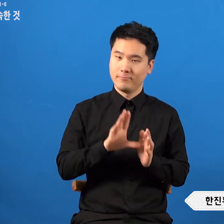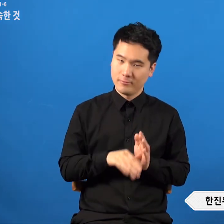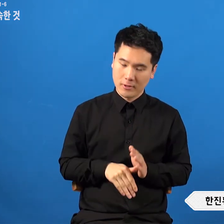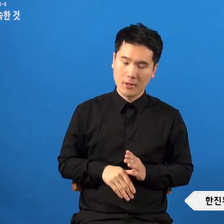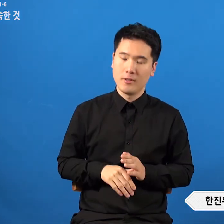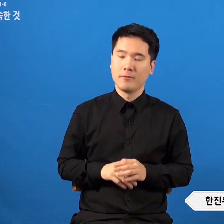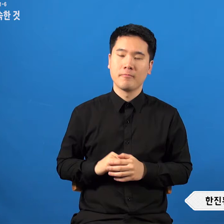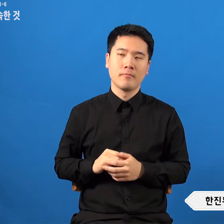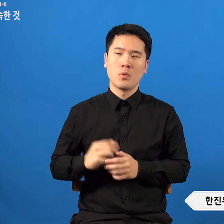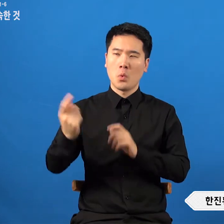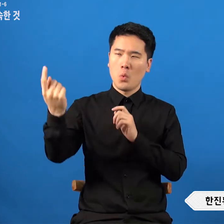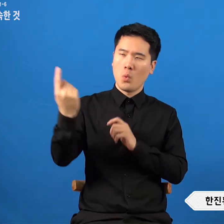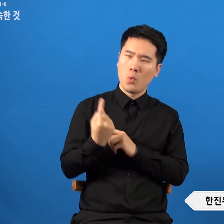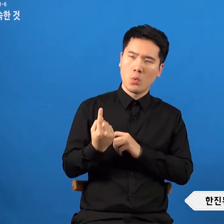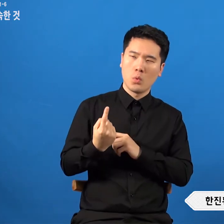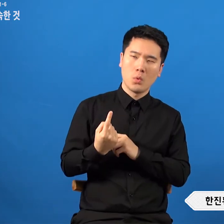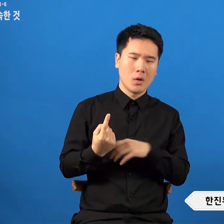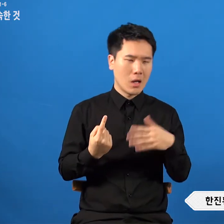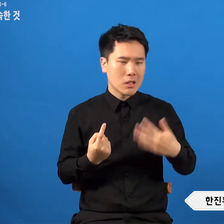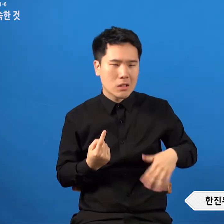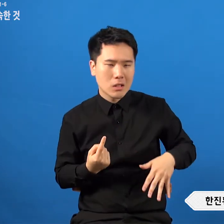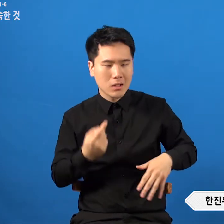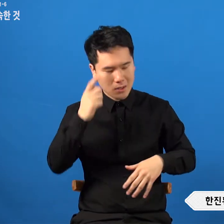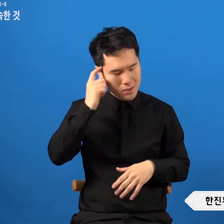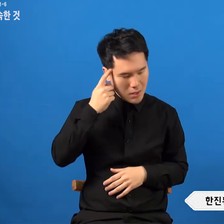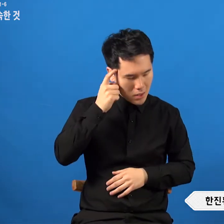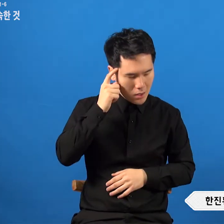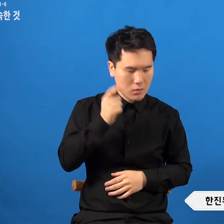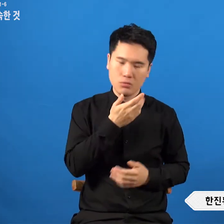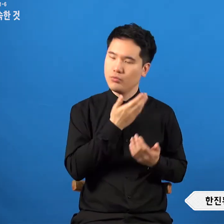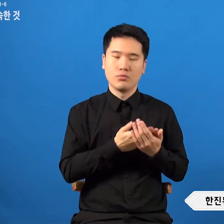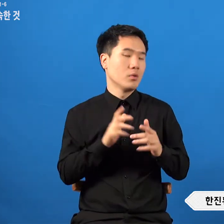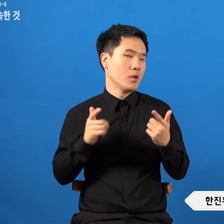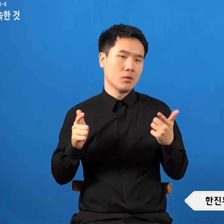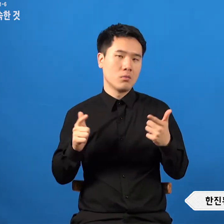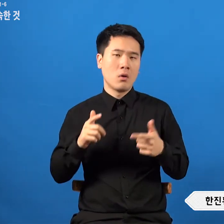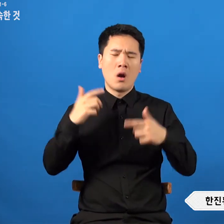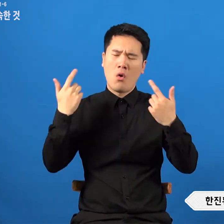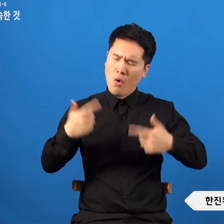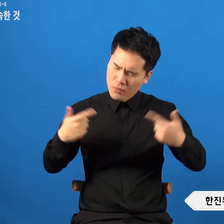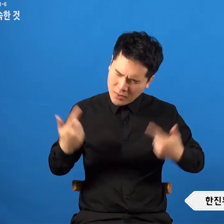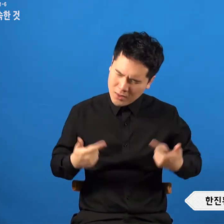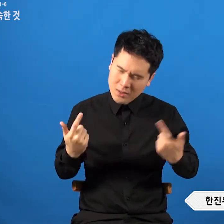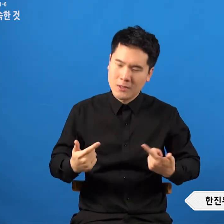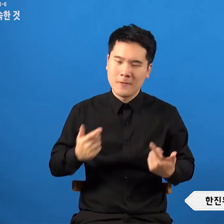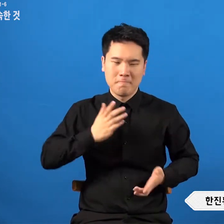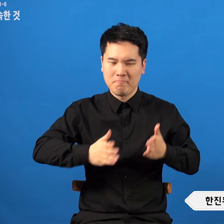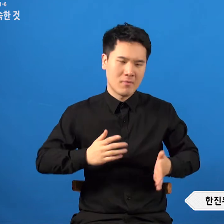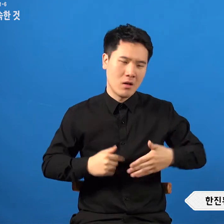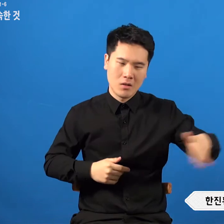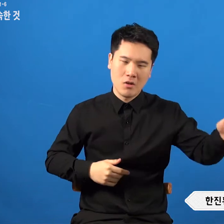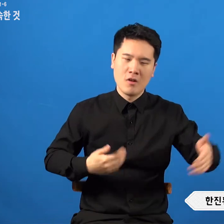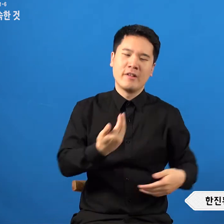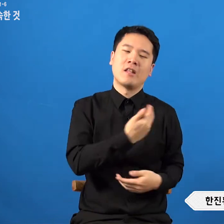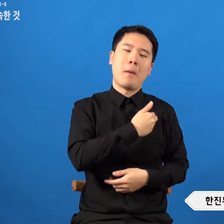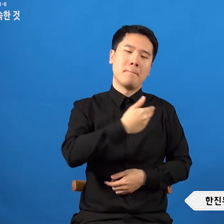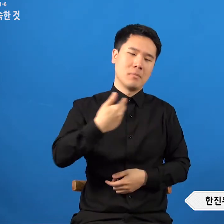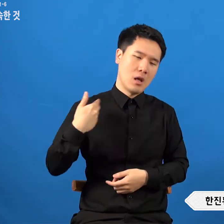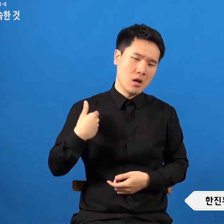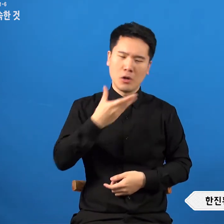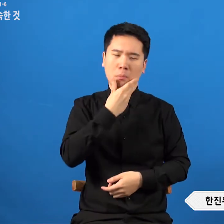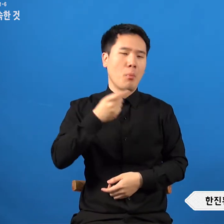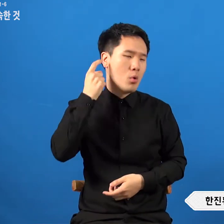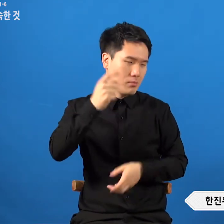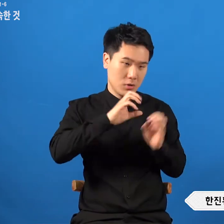그래서 때를 얻든지 못 얻든지 이 적당한 때다 아니다, 그게 중요한 것이 아니라 언제든지 달려나가서